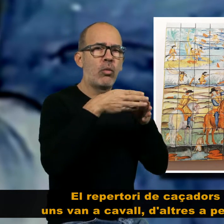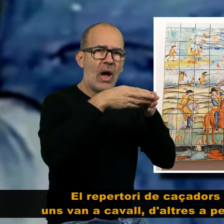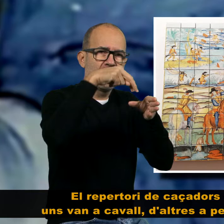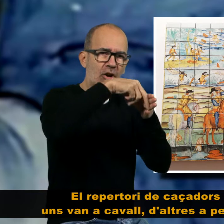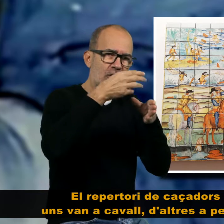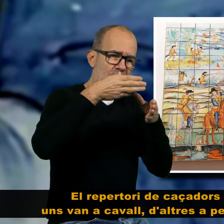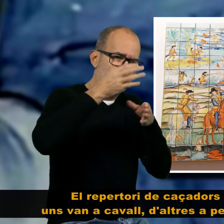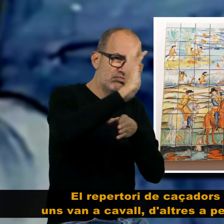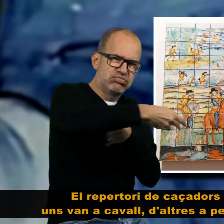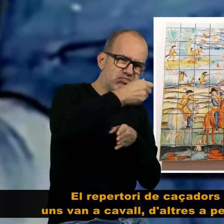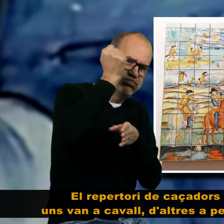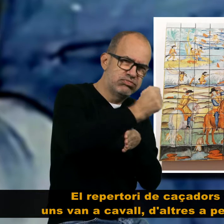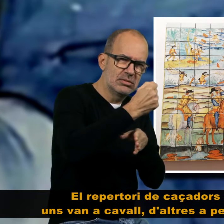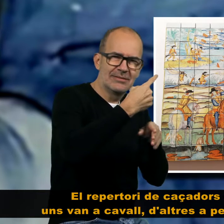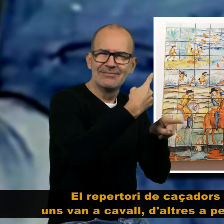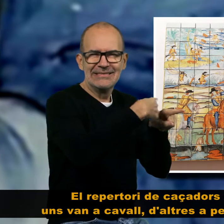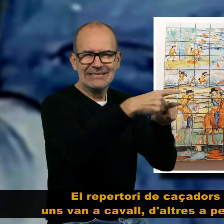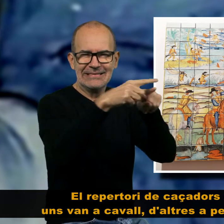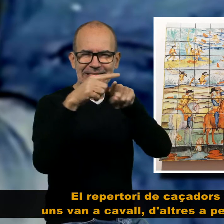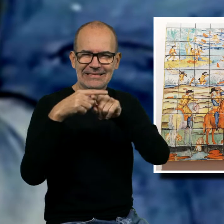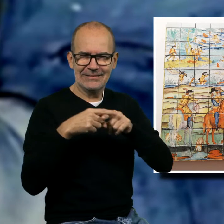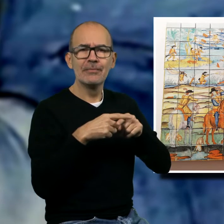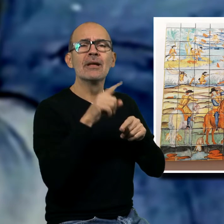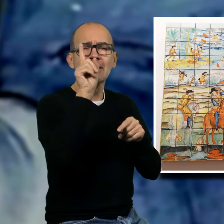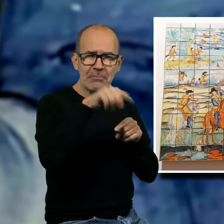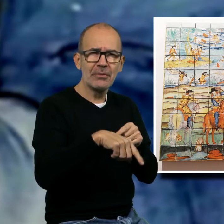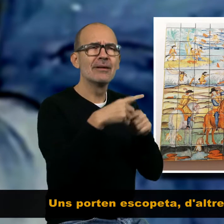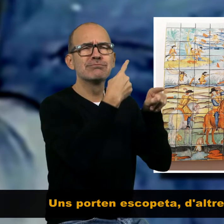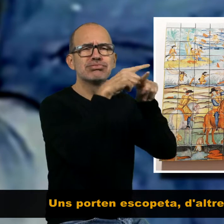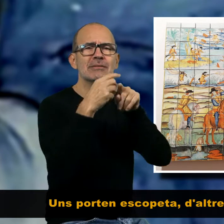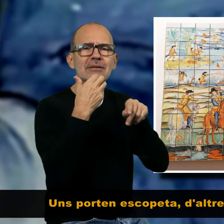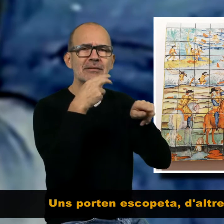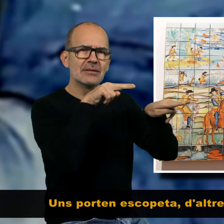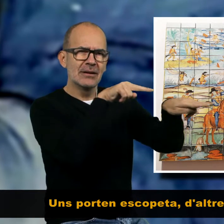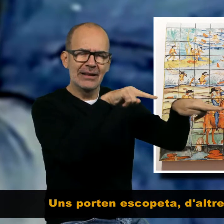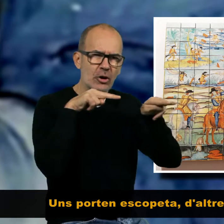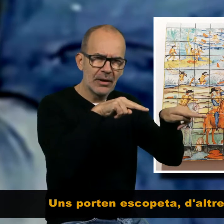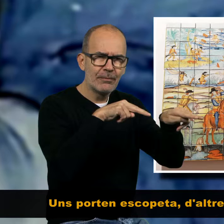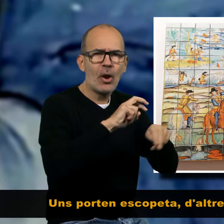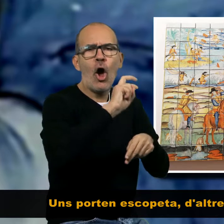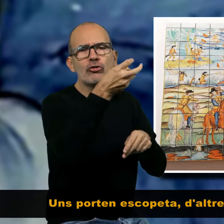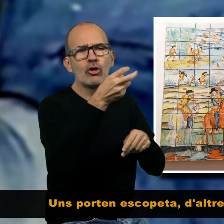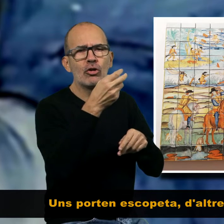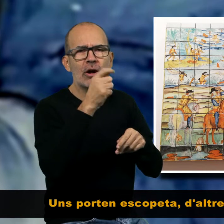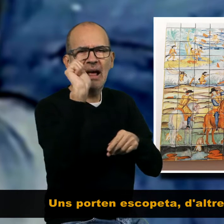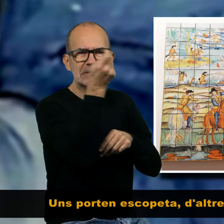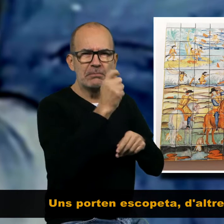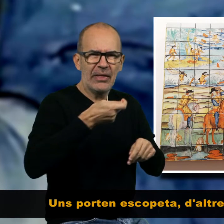El repertori de caçadors és molt variat. Uns van a cavall, d'altres a peu, alguns en barca. Uns